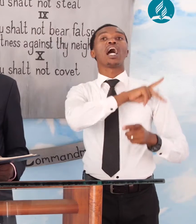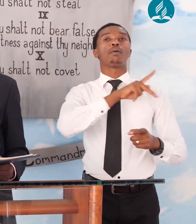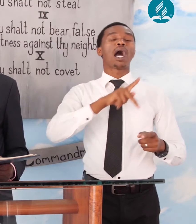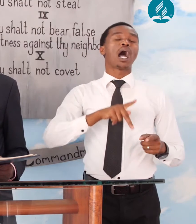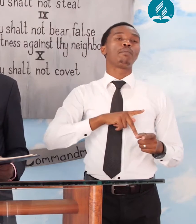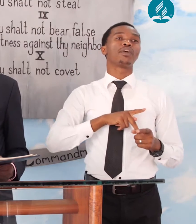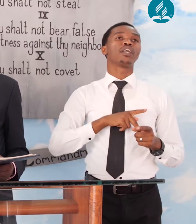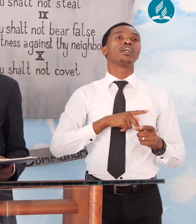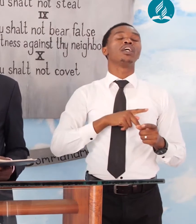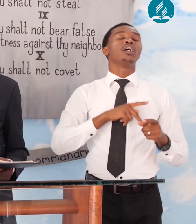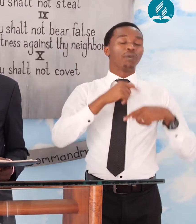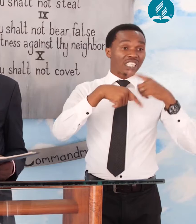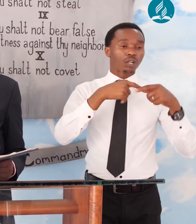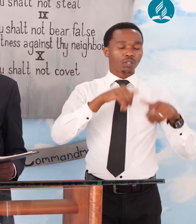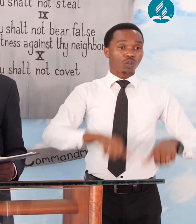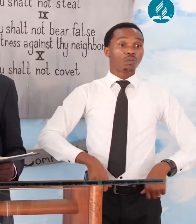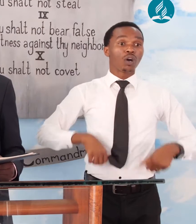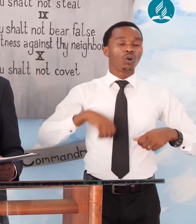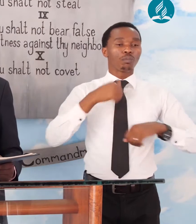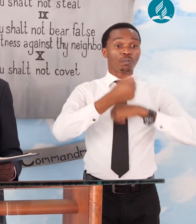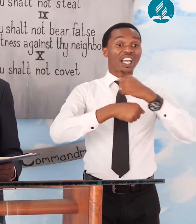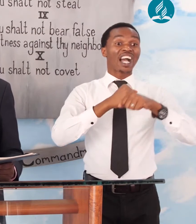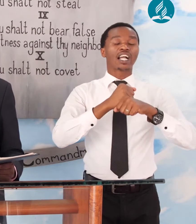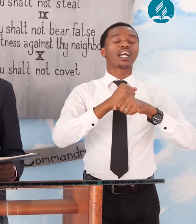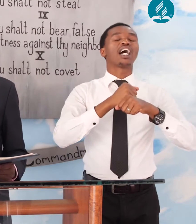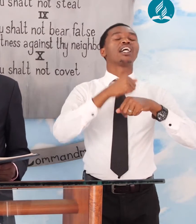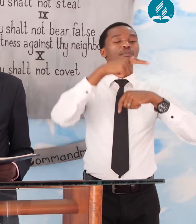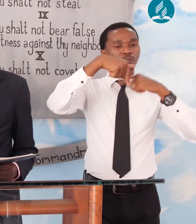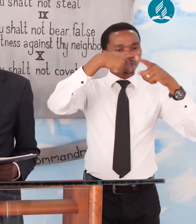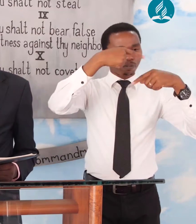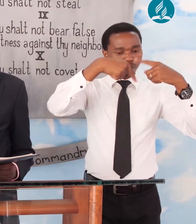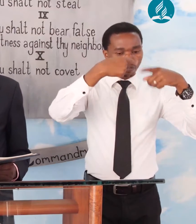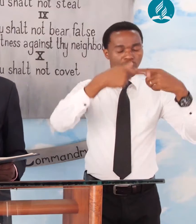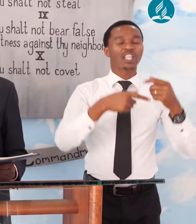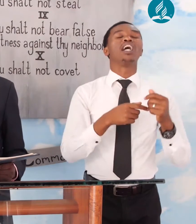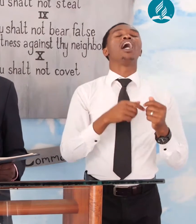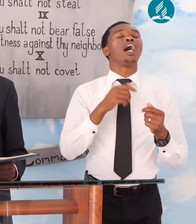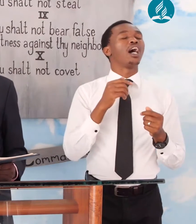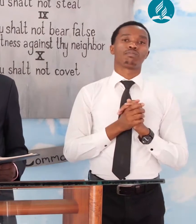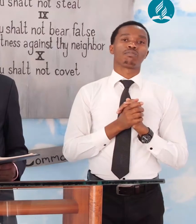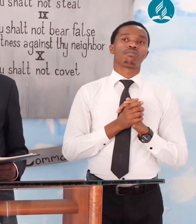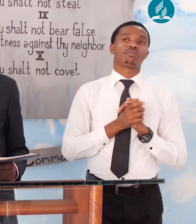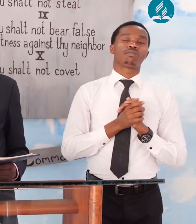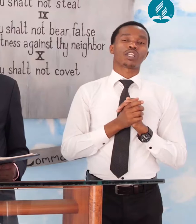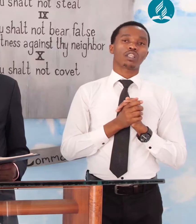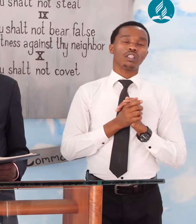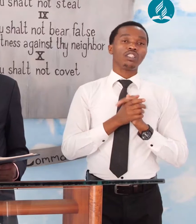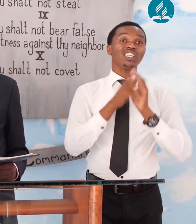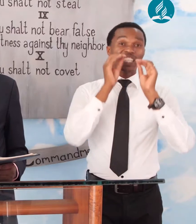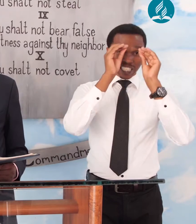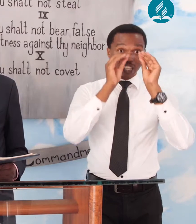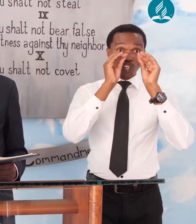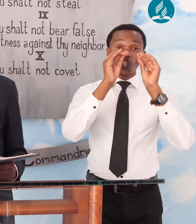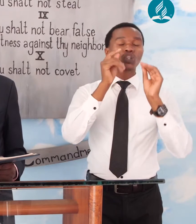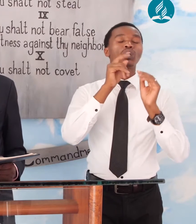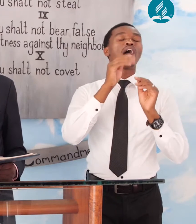through unending ages. Ngira ngo tugerageje kugenekereza biravuga ngo inyigisho